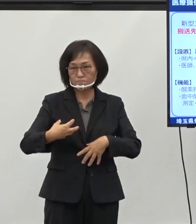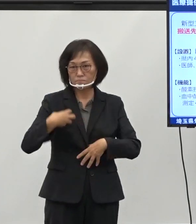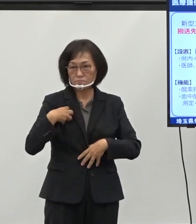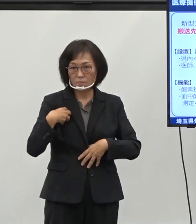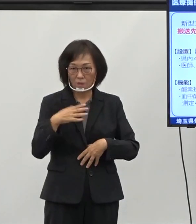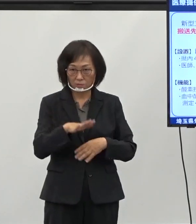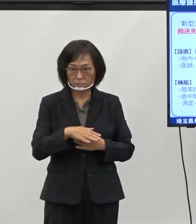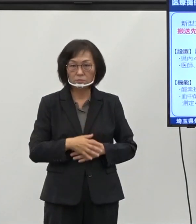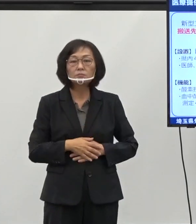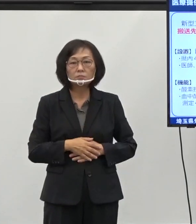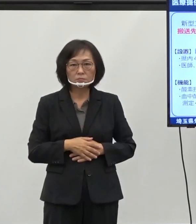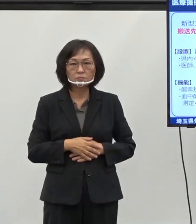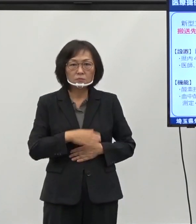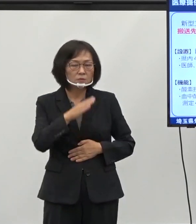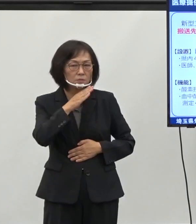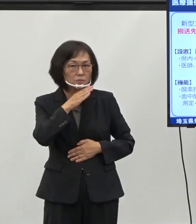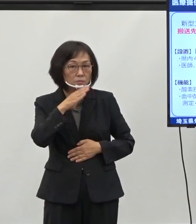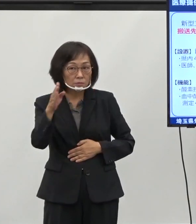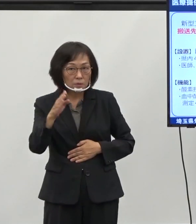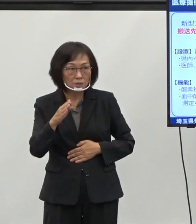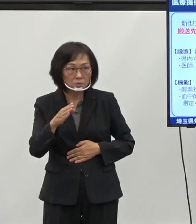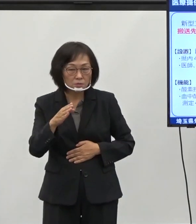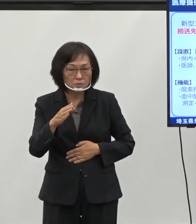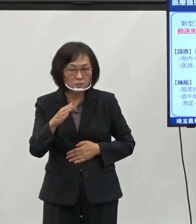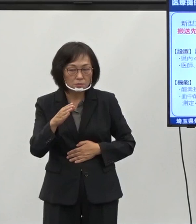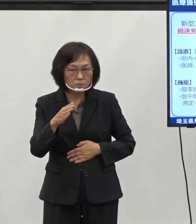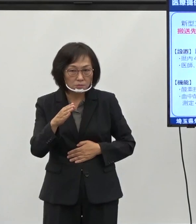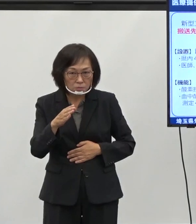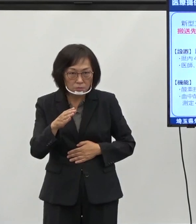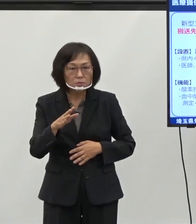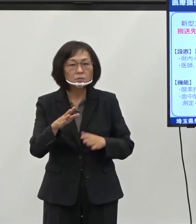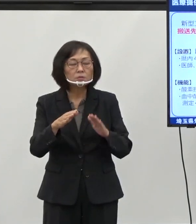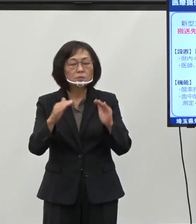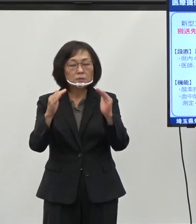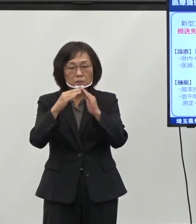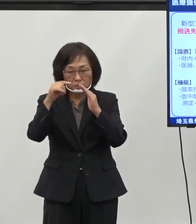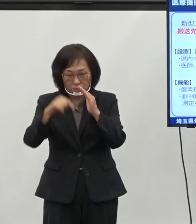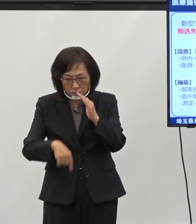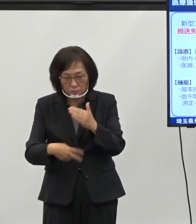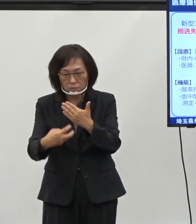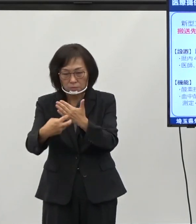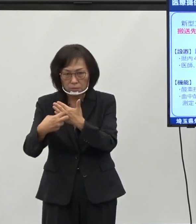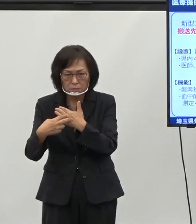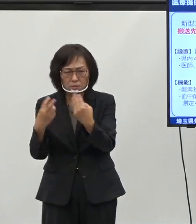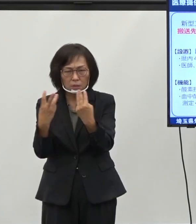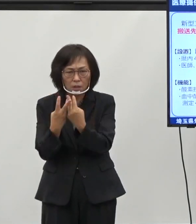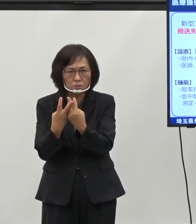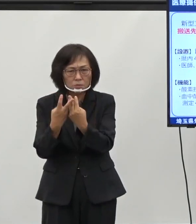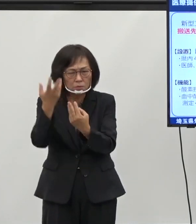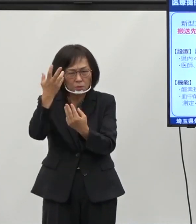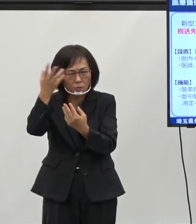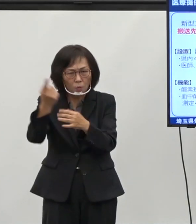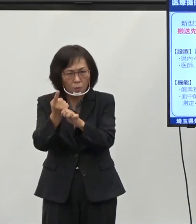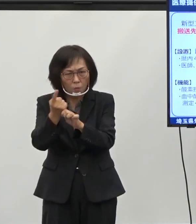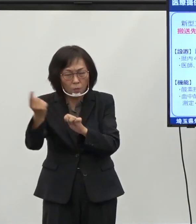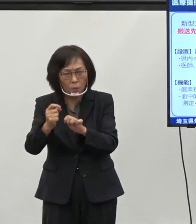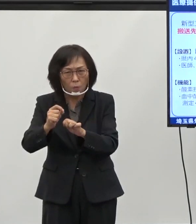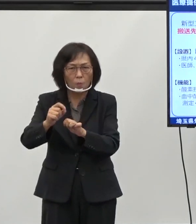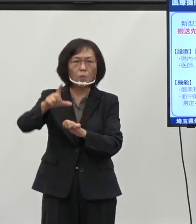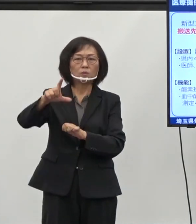に想定よりもはるかに多い自宅療養者の数が出てきている中で、その県としての